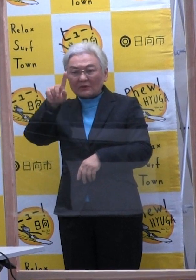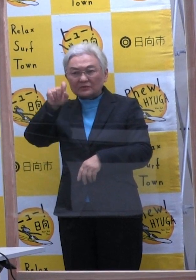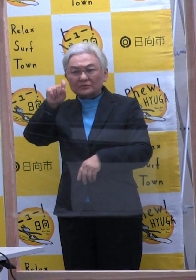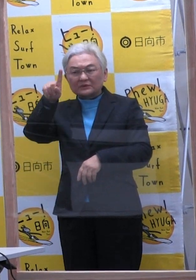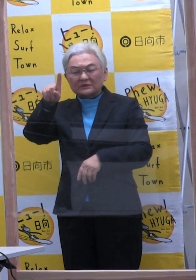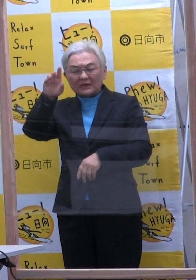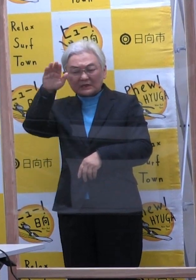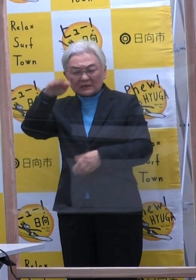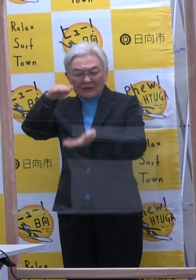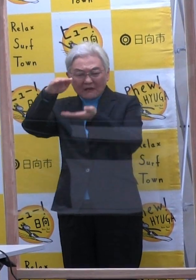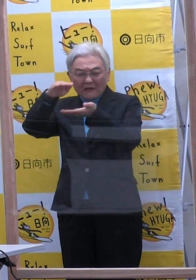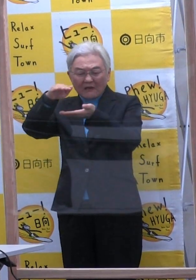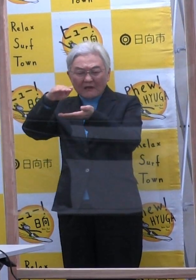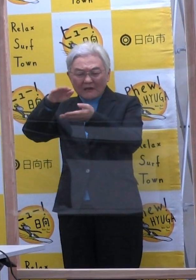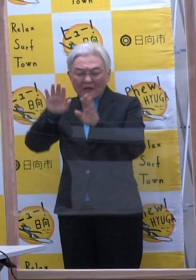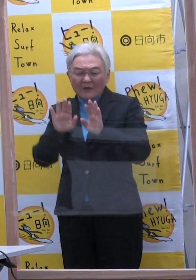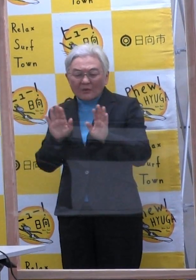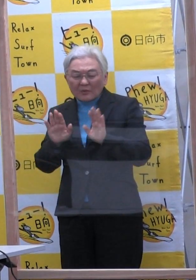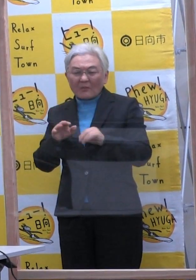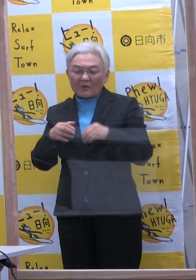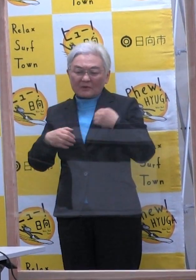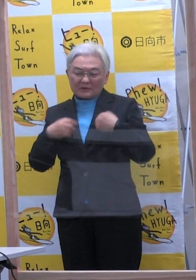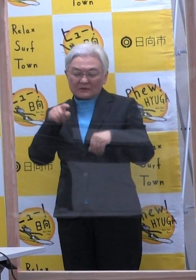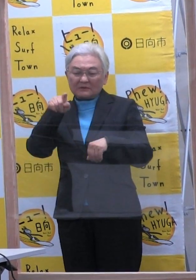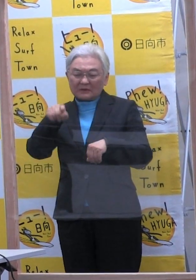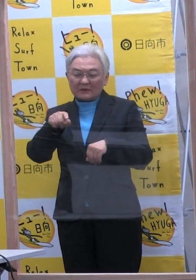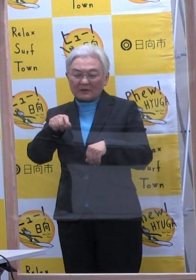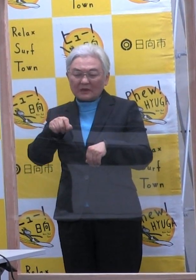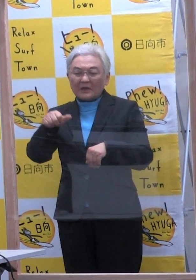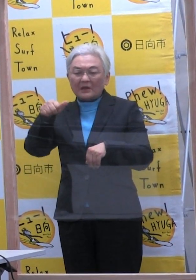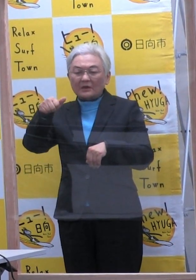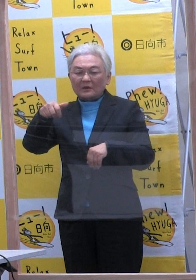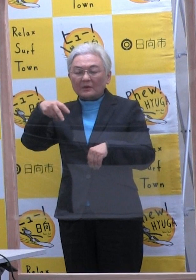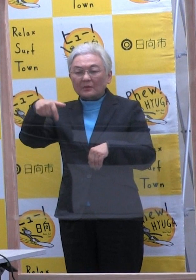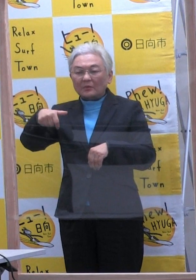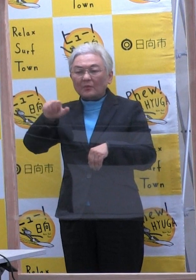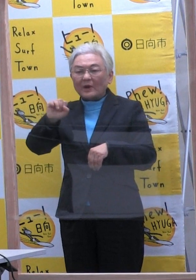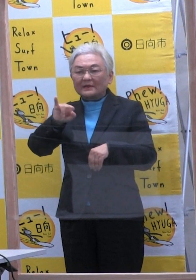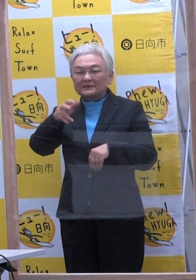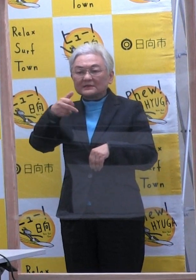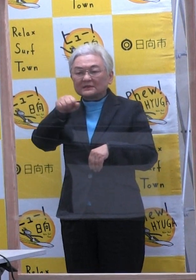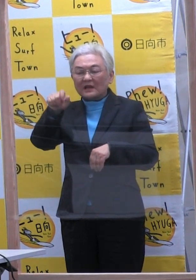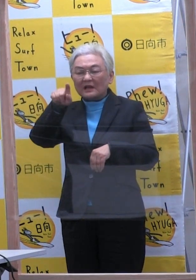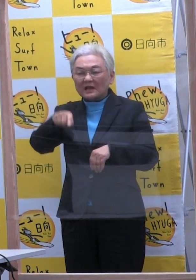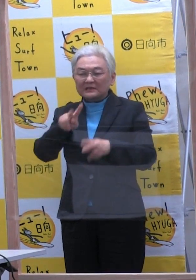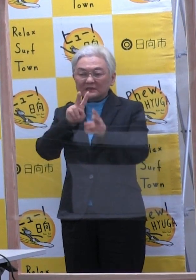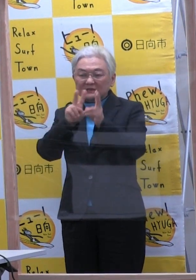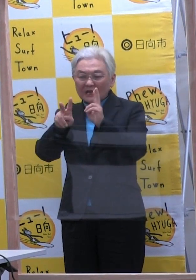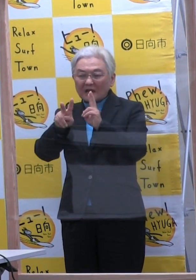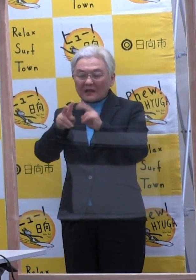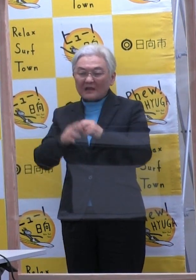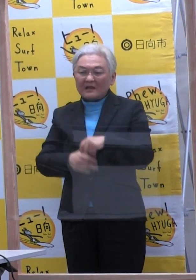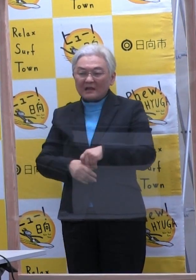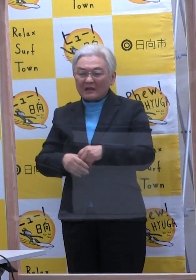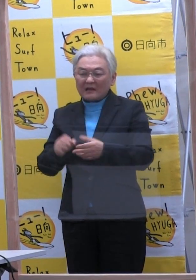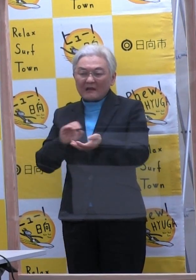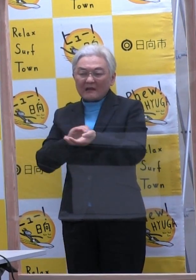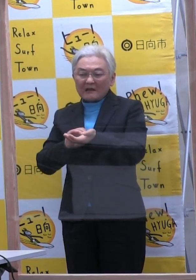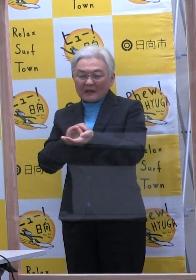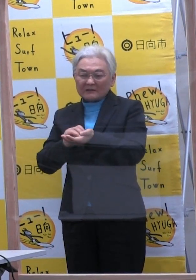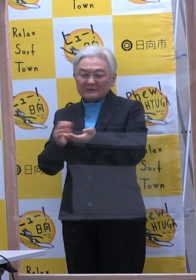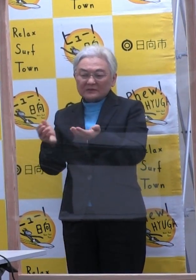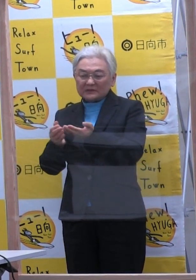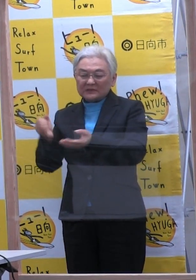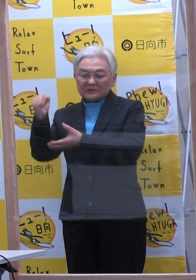5歳以上11歳以下の小児に接種できるファイザー社コロナワクチンについて薬事承認を行い